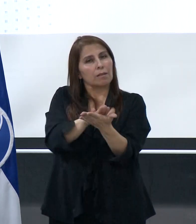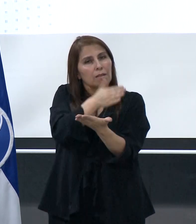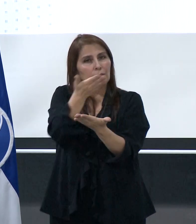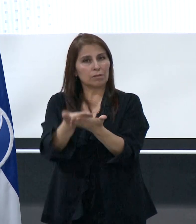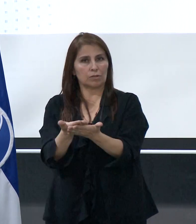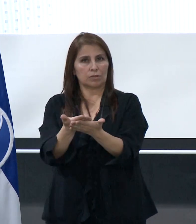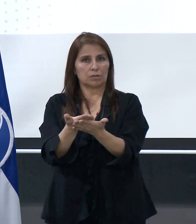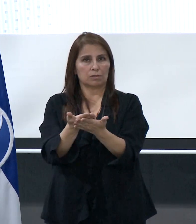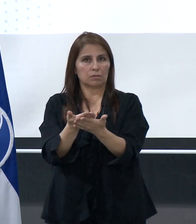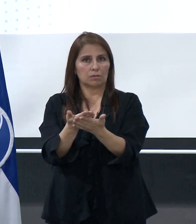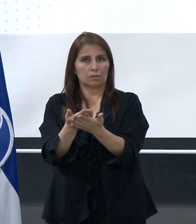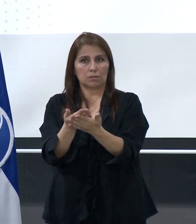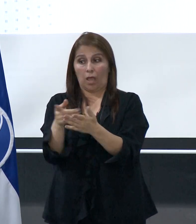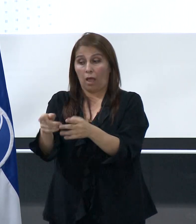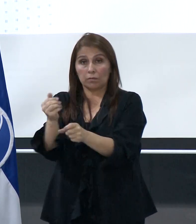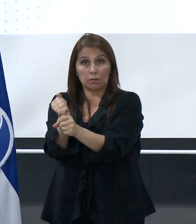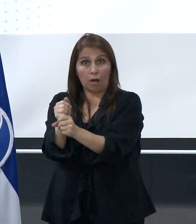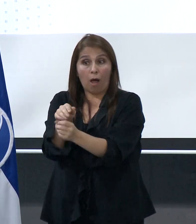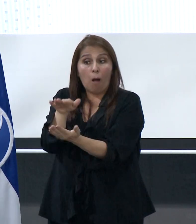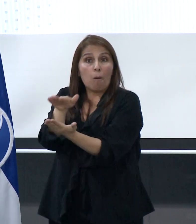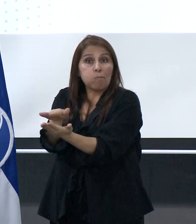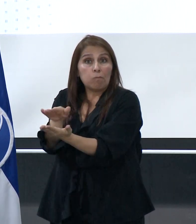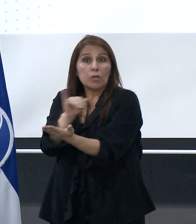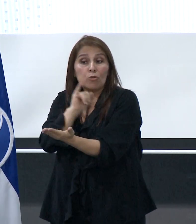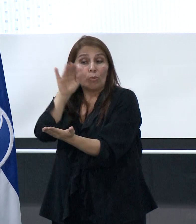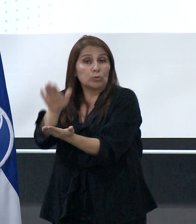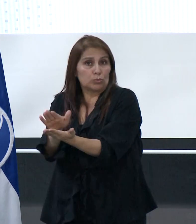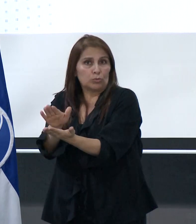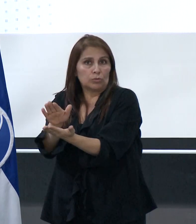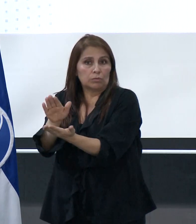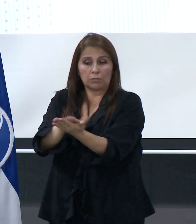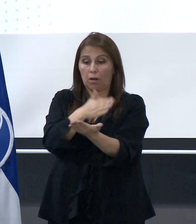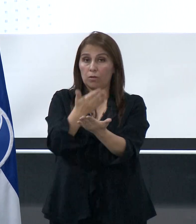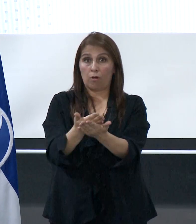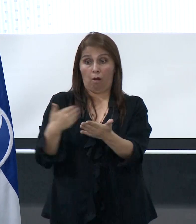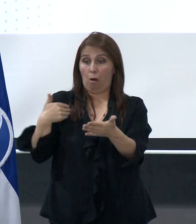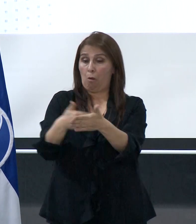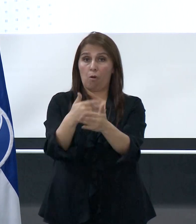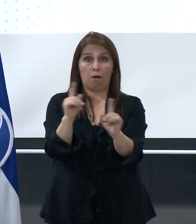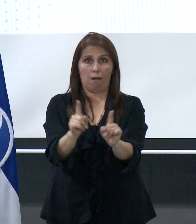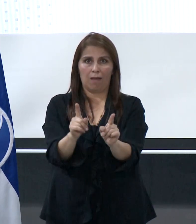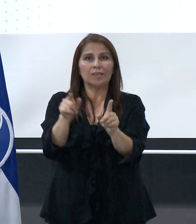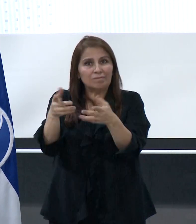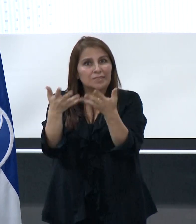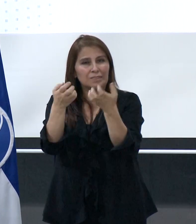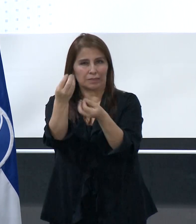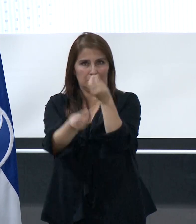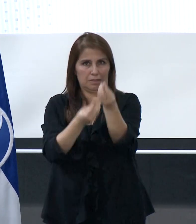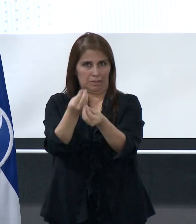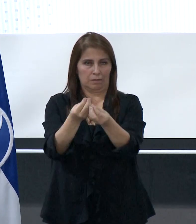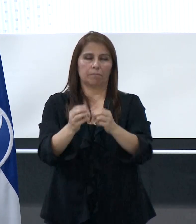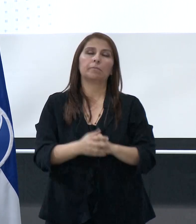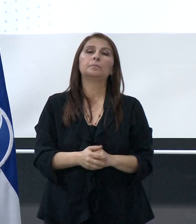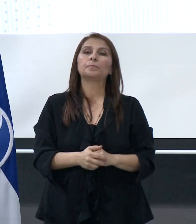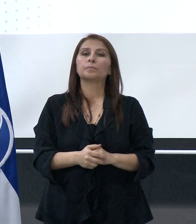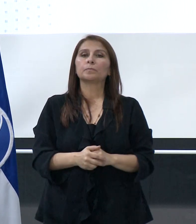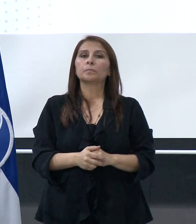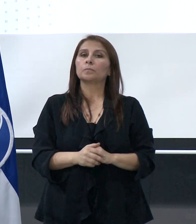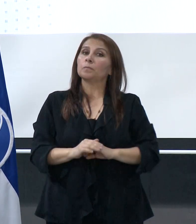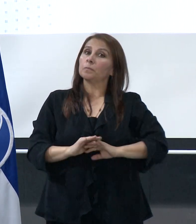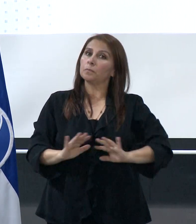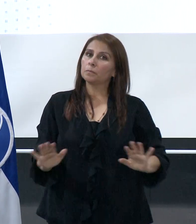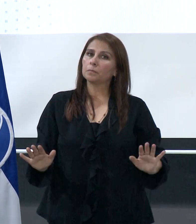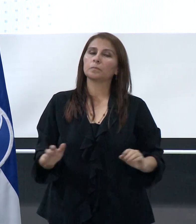que aún no han sido traducidas al español bien para finalizar entonces